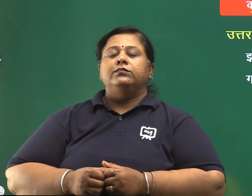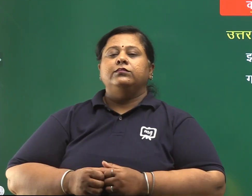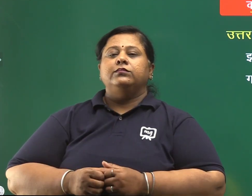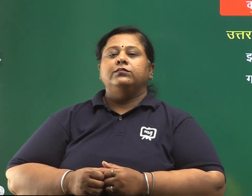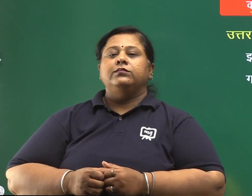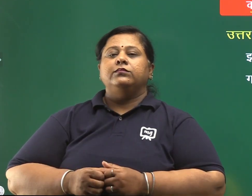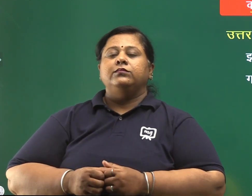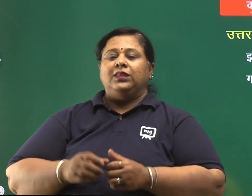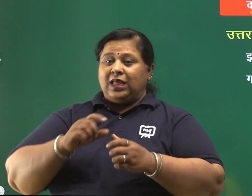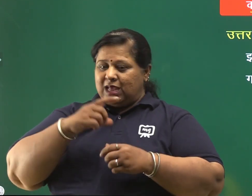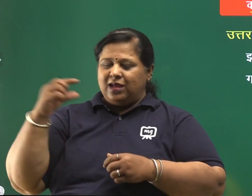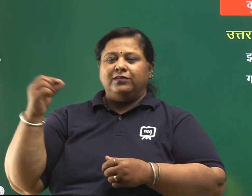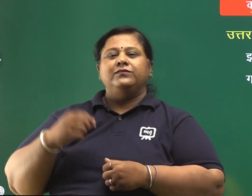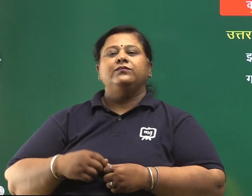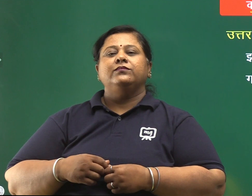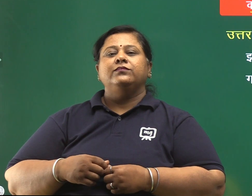तथा